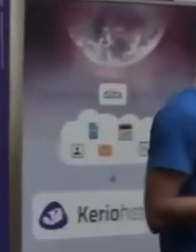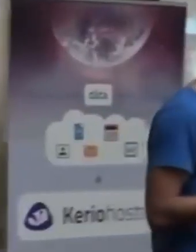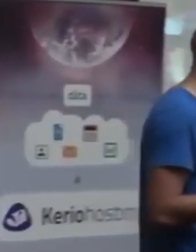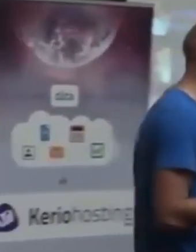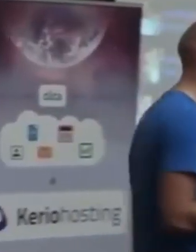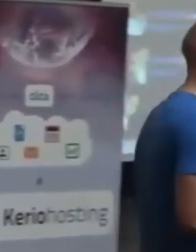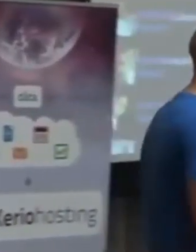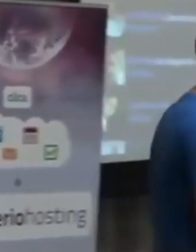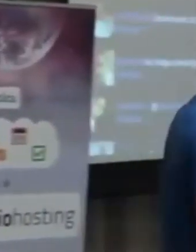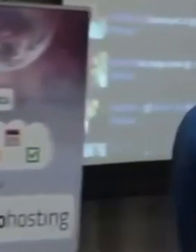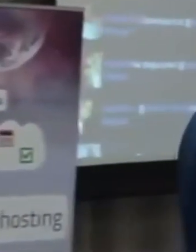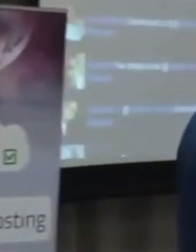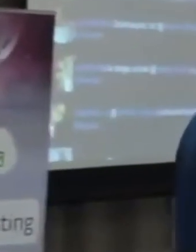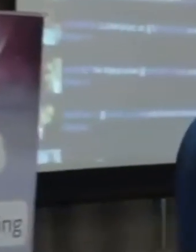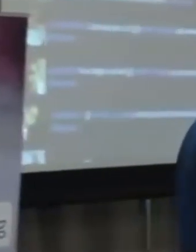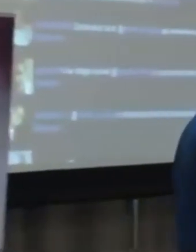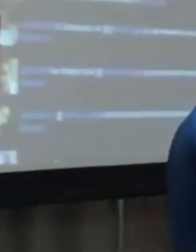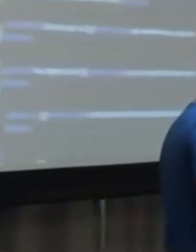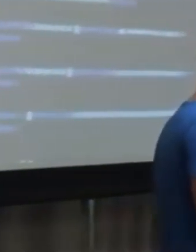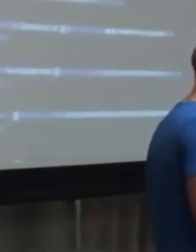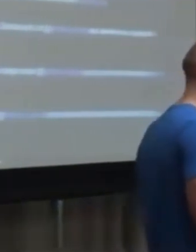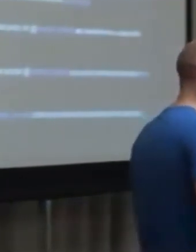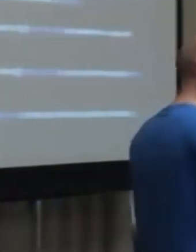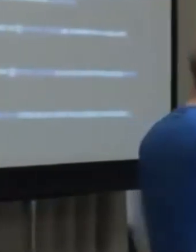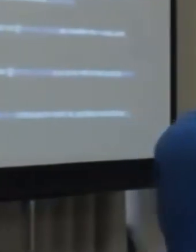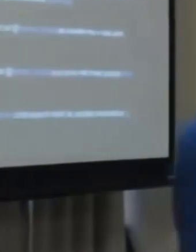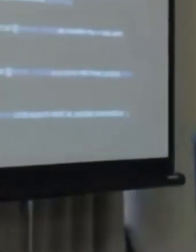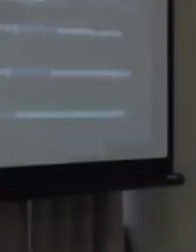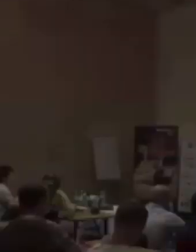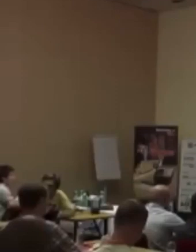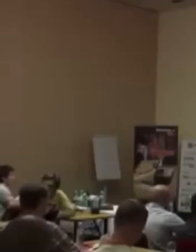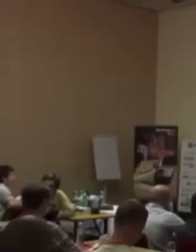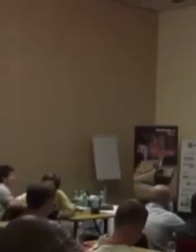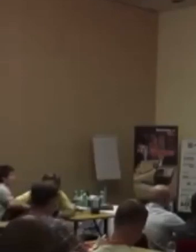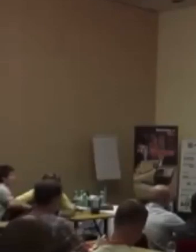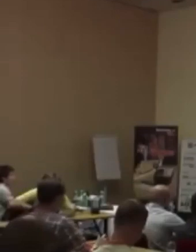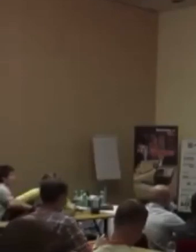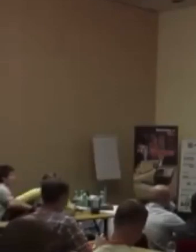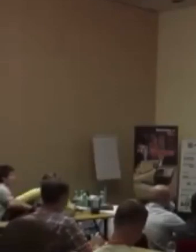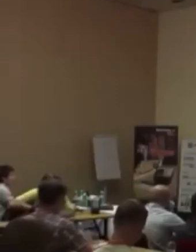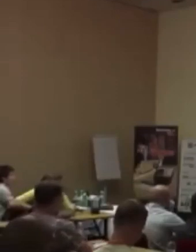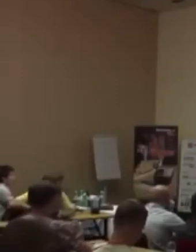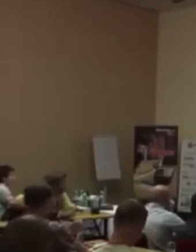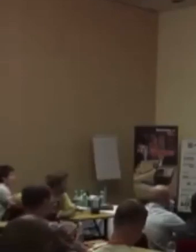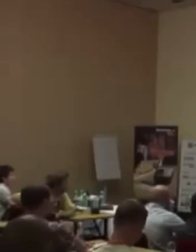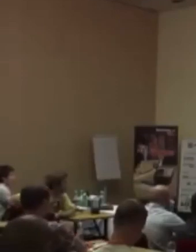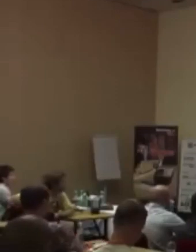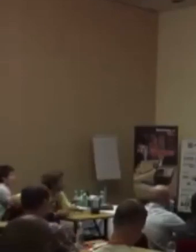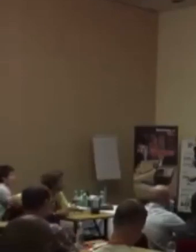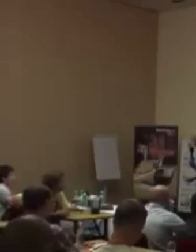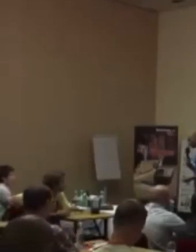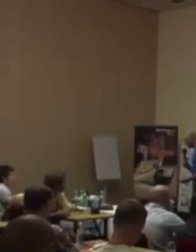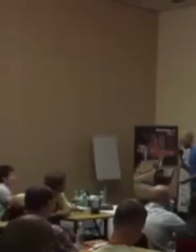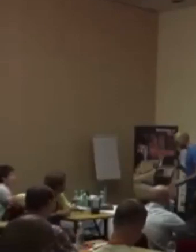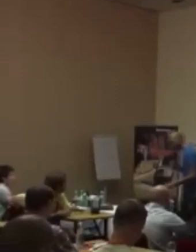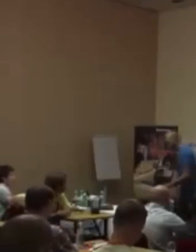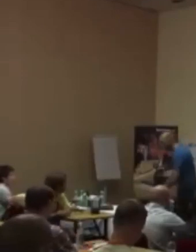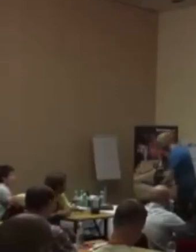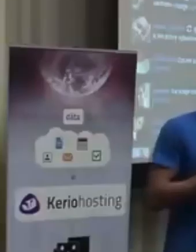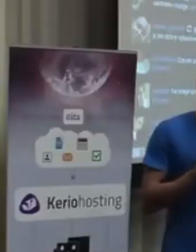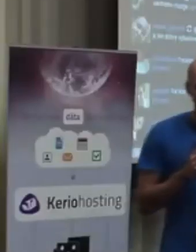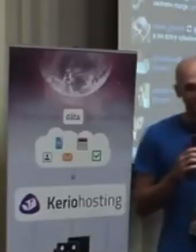náš mozog a vďaka ním sa stávame úspešní v určitom obore. Testoval som to počas svojej vysokoškolskej